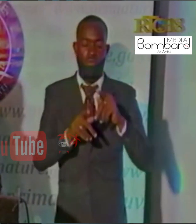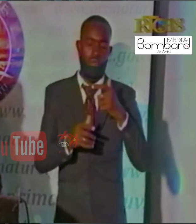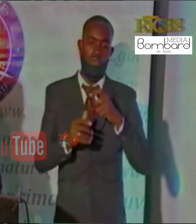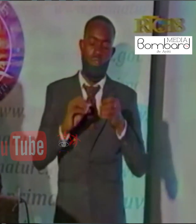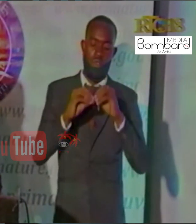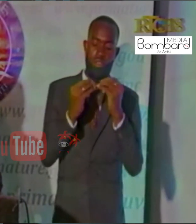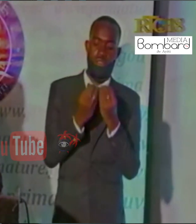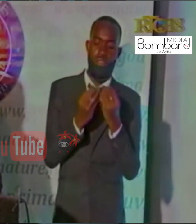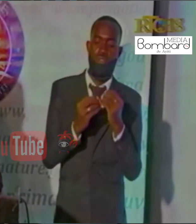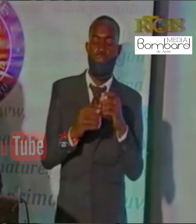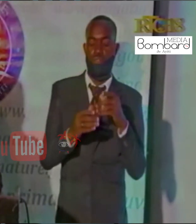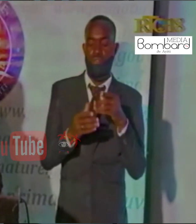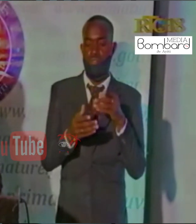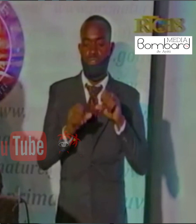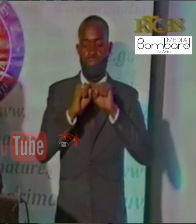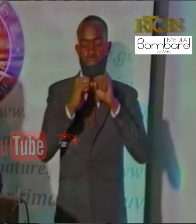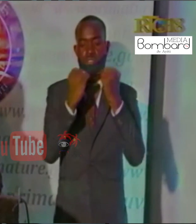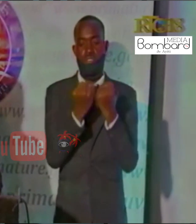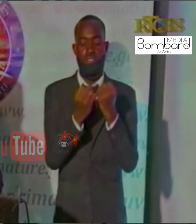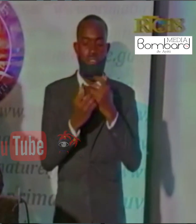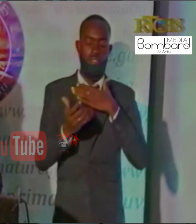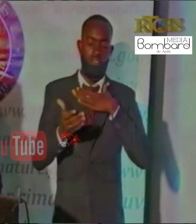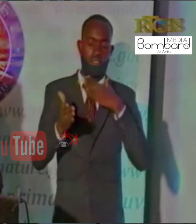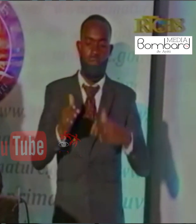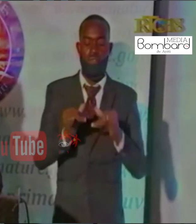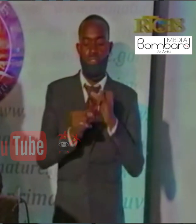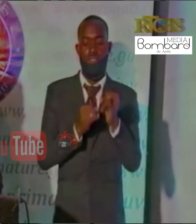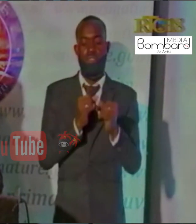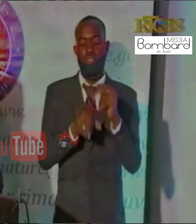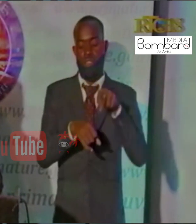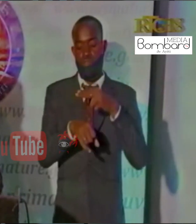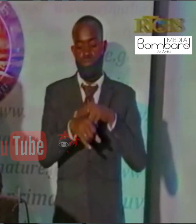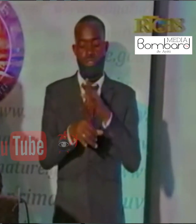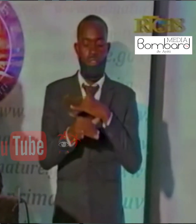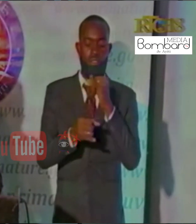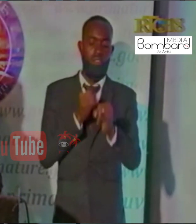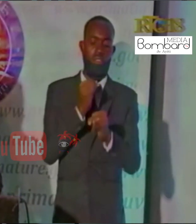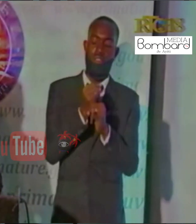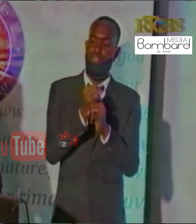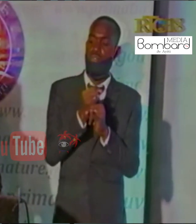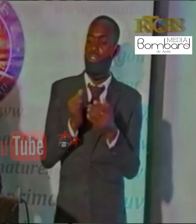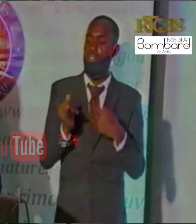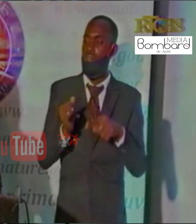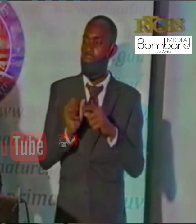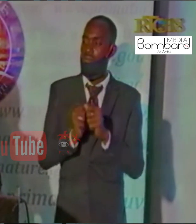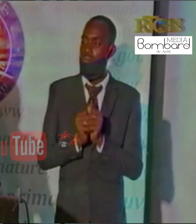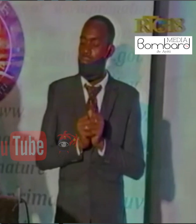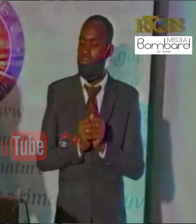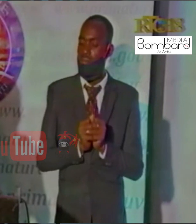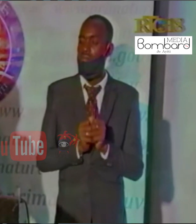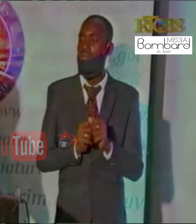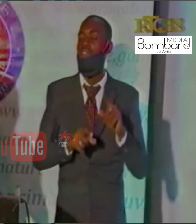de la société civile, nationale et internationale, appelle de nouveaux savoir-faire et de nouveaux savoir-être.